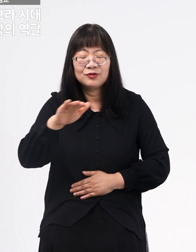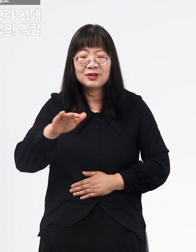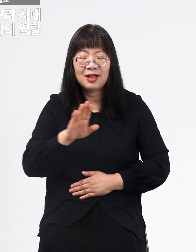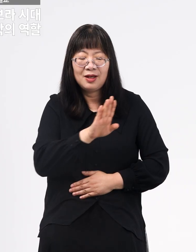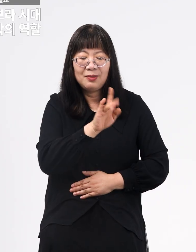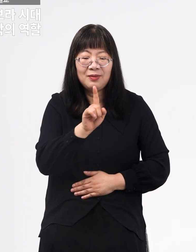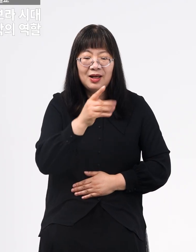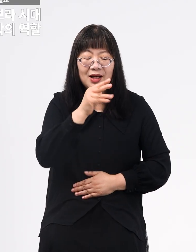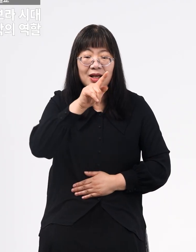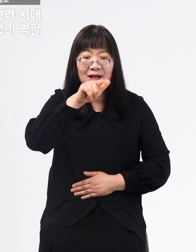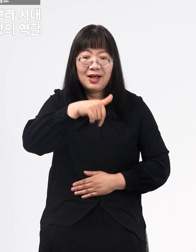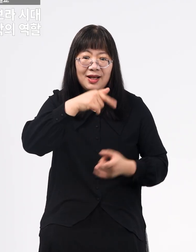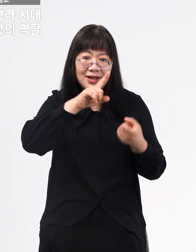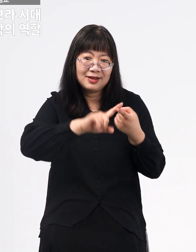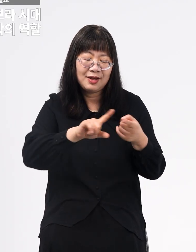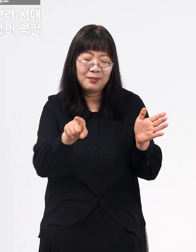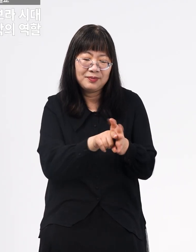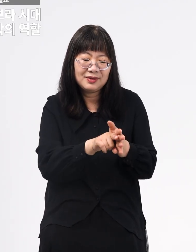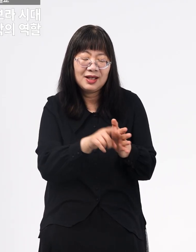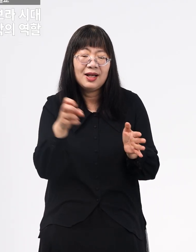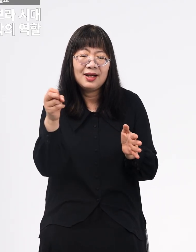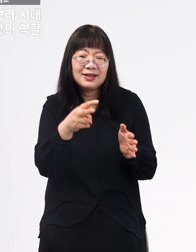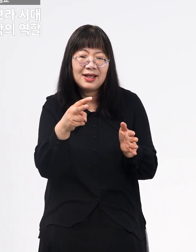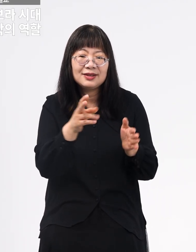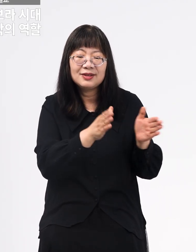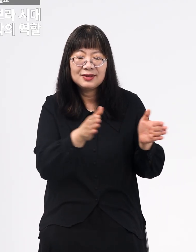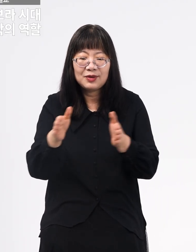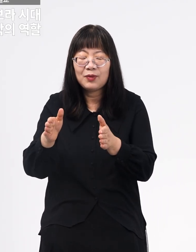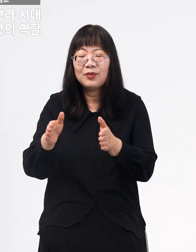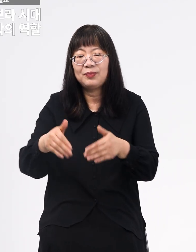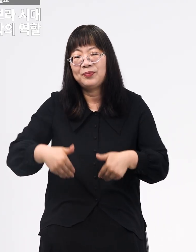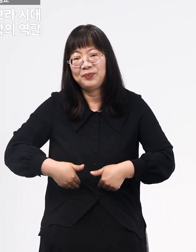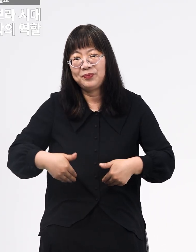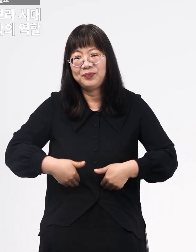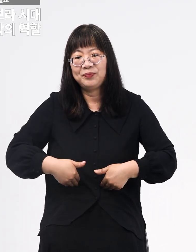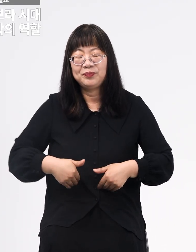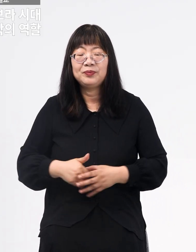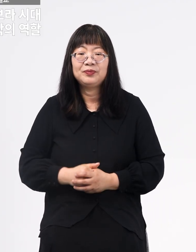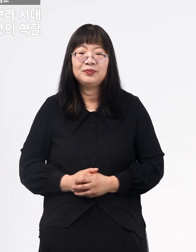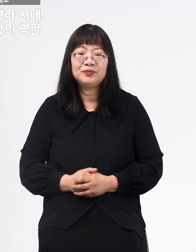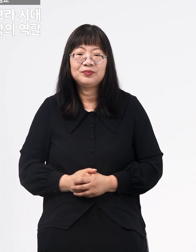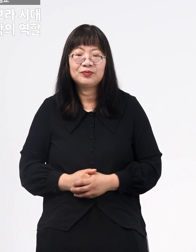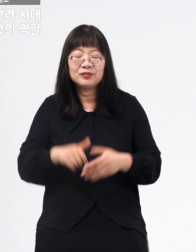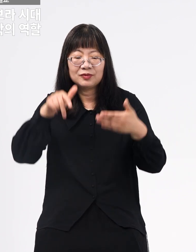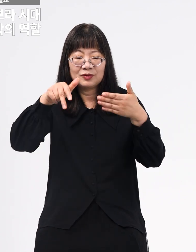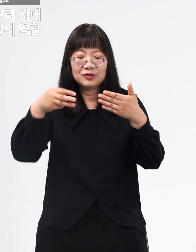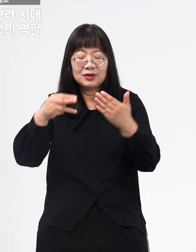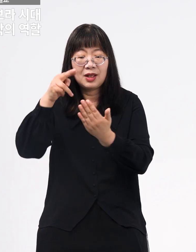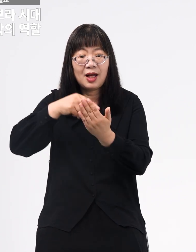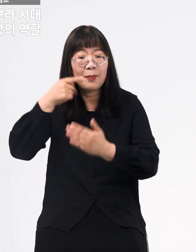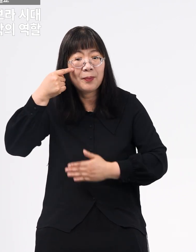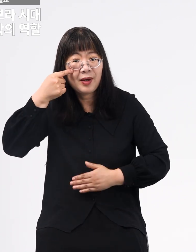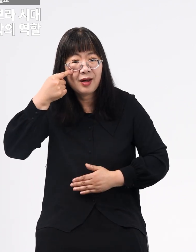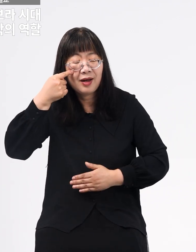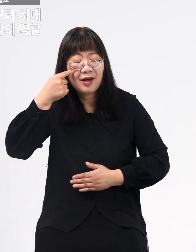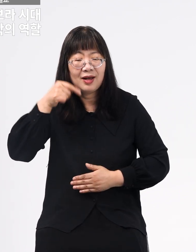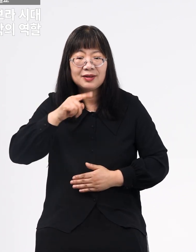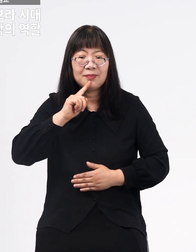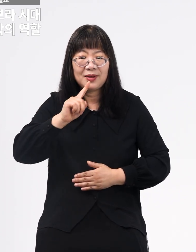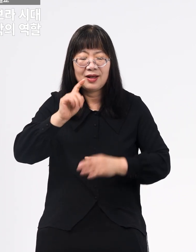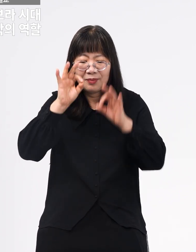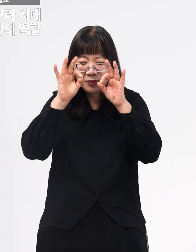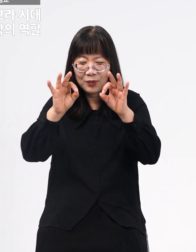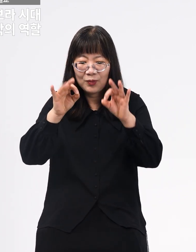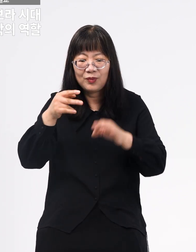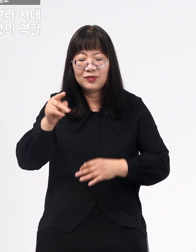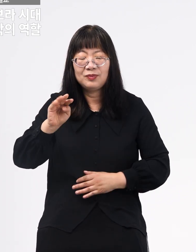바락에 대한 믿음을 다시 한번 정리를 할 필요가 있습니다. 자, 9절을 볼까요? 그 얘기를 듣고